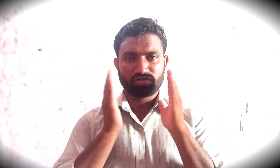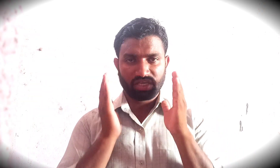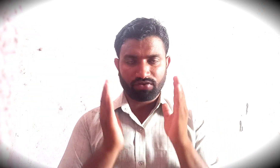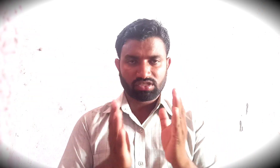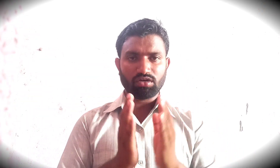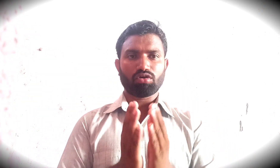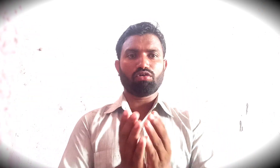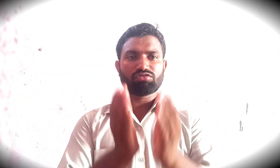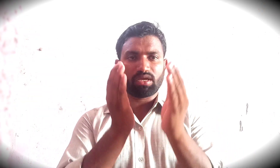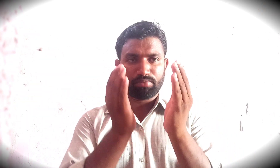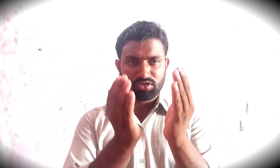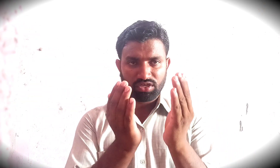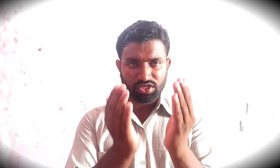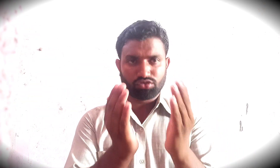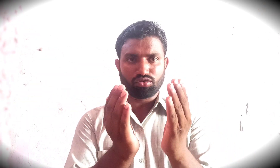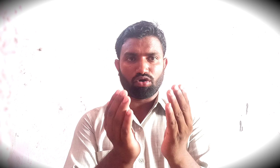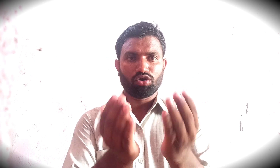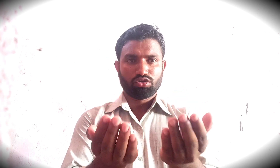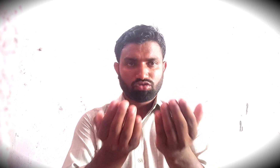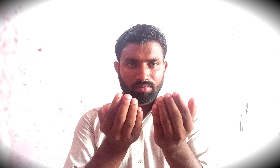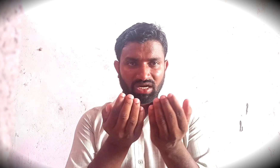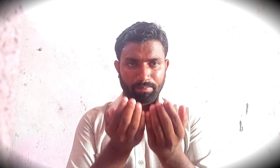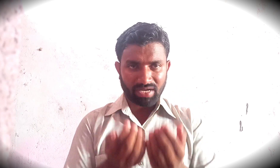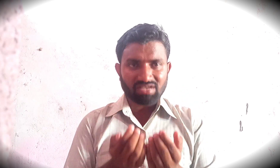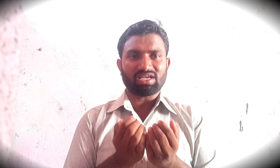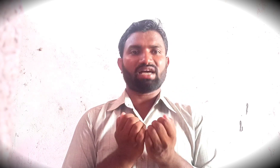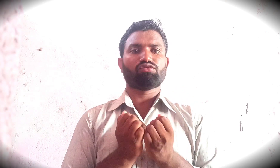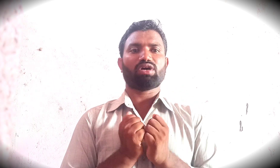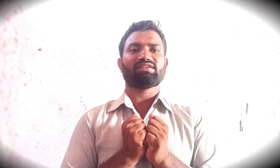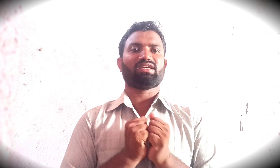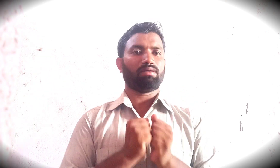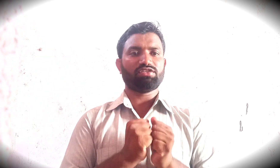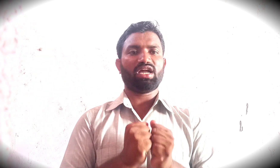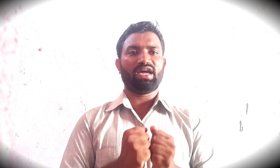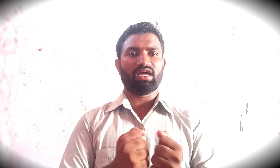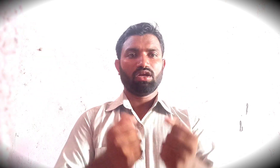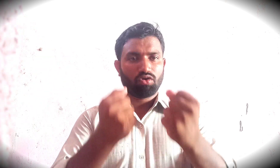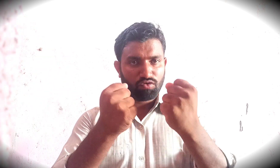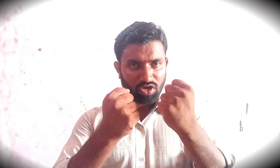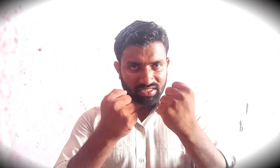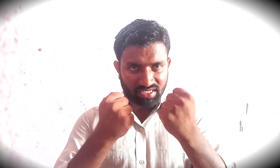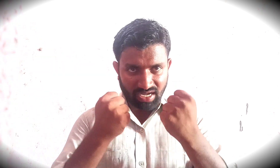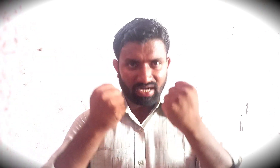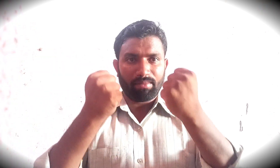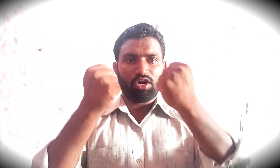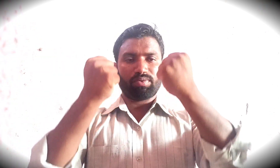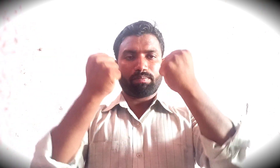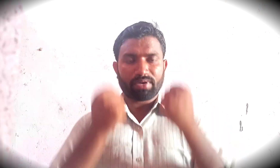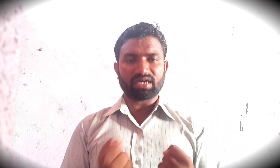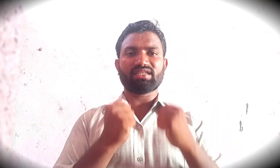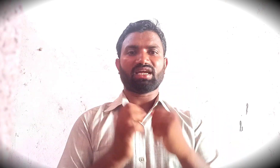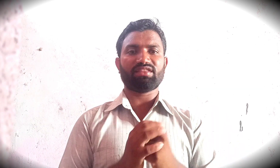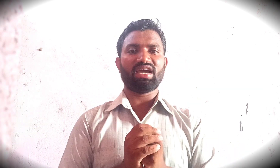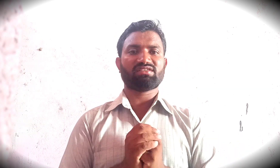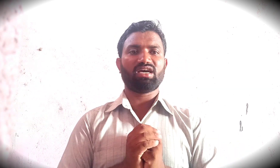उसके वचन को और उसके पुत्र यीशु को, जो हमारे पास आ चुका है ऐसा समझना है, और वह अधिकार हमारे ऊपर प्रकट कर दिया ऐसा